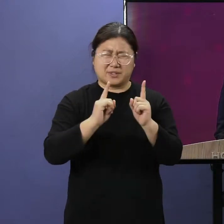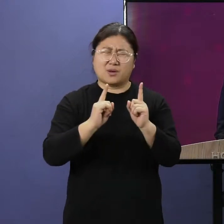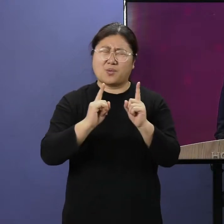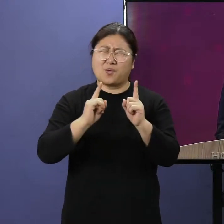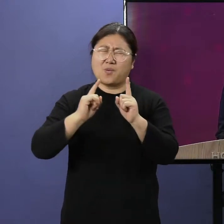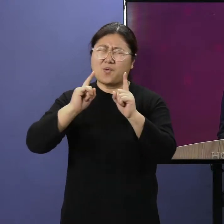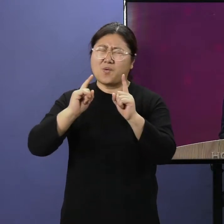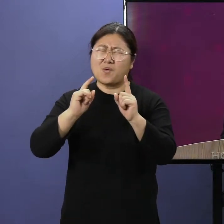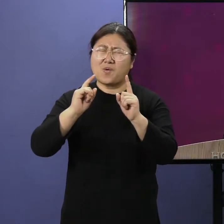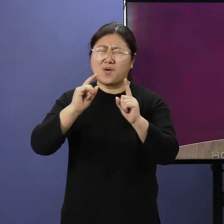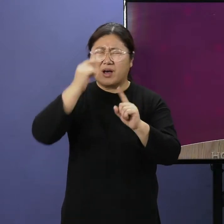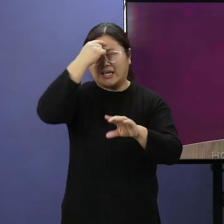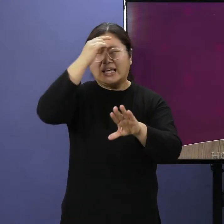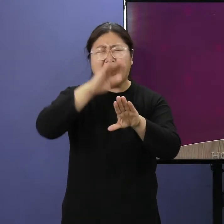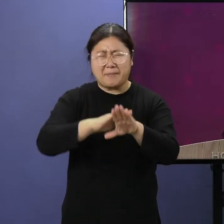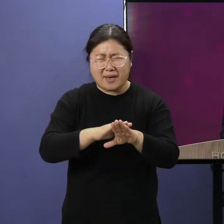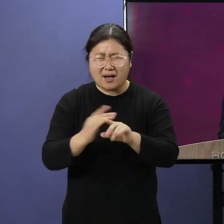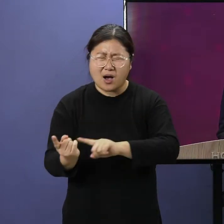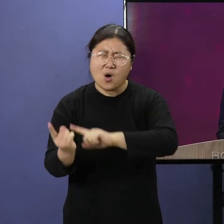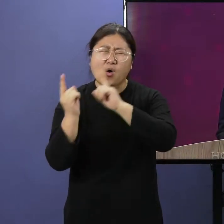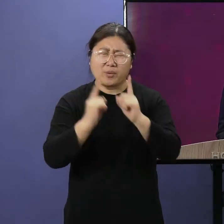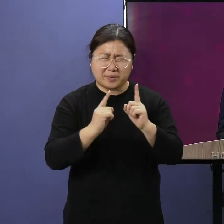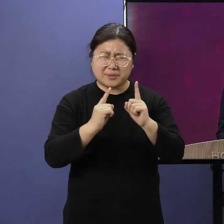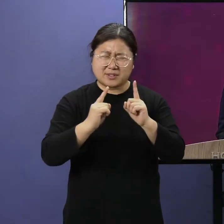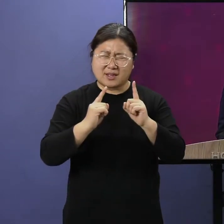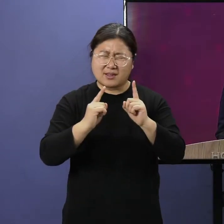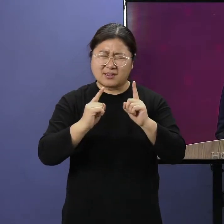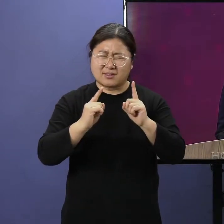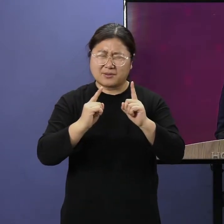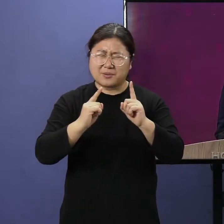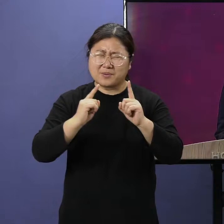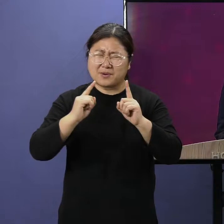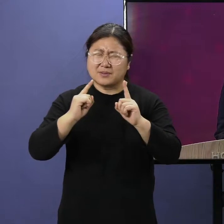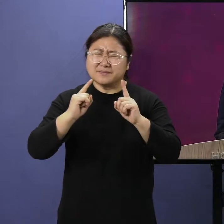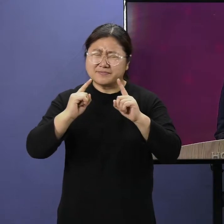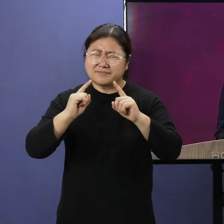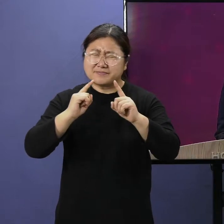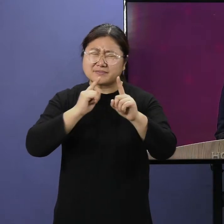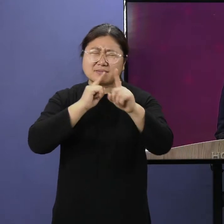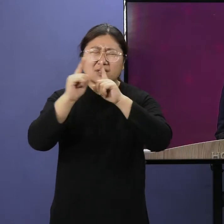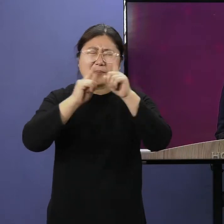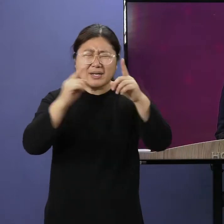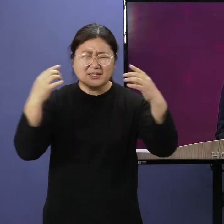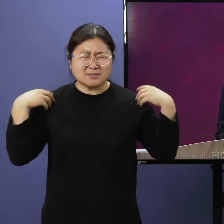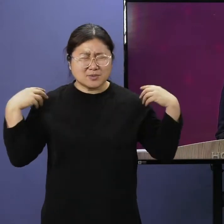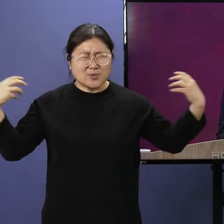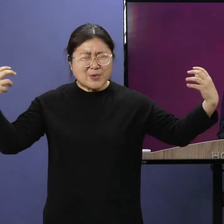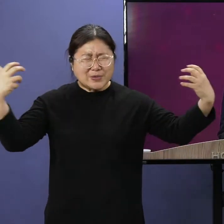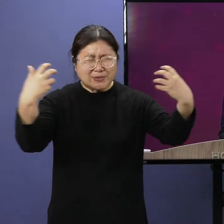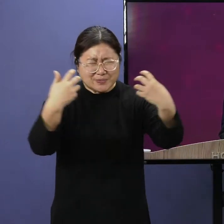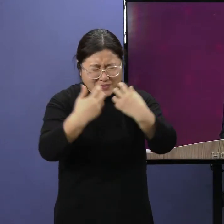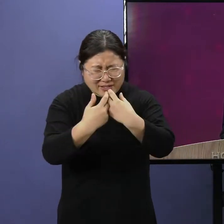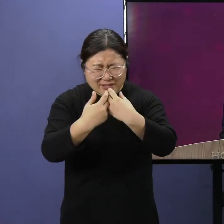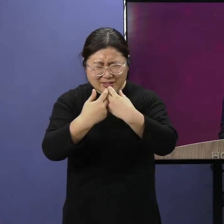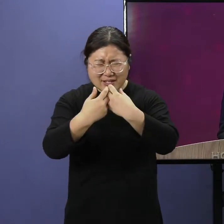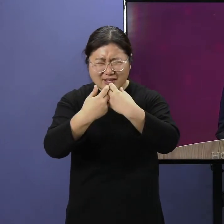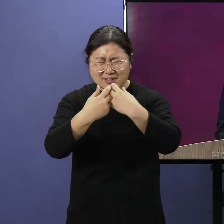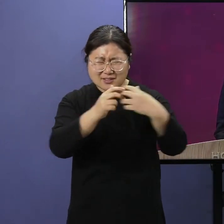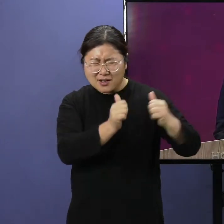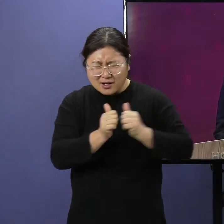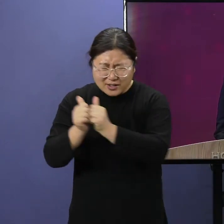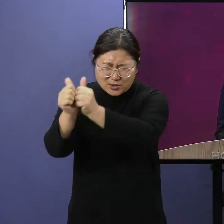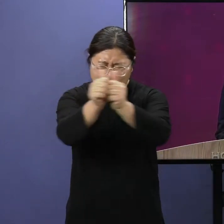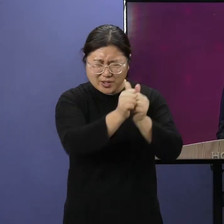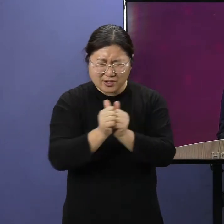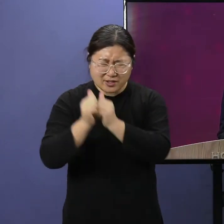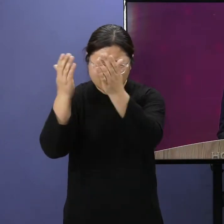삶을 살아갈 수 있도록 말씀으로 충만케 하시고 늘 동행하게 하여 주시옵고 하나님을 예배하며